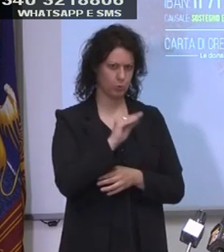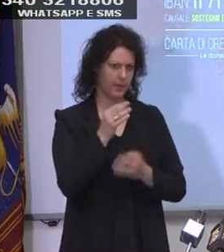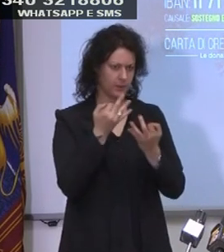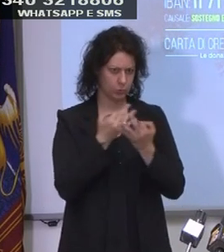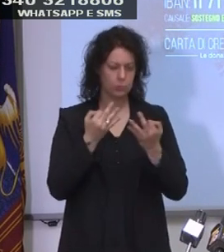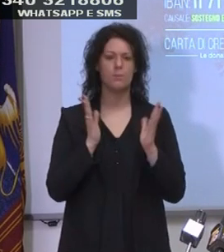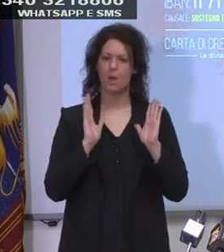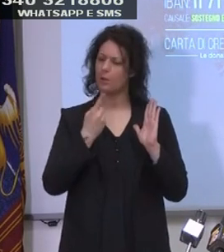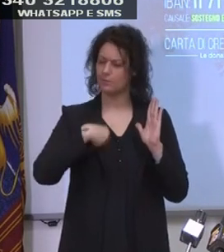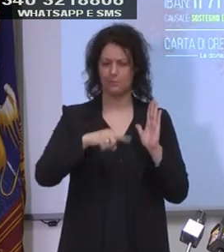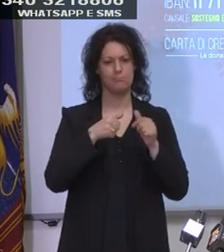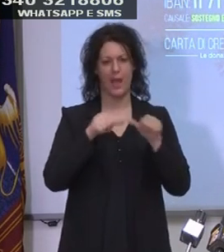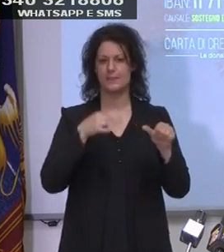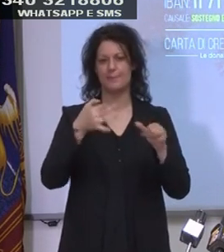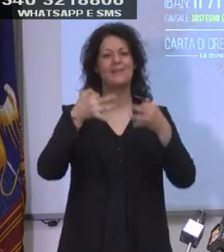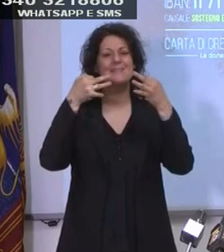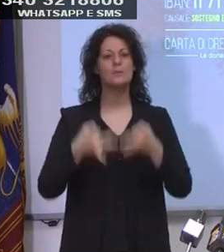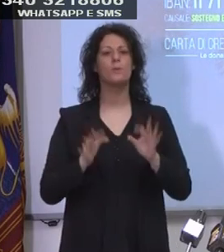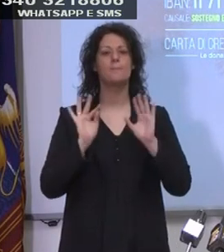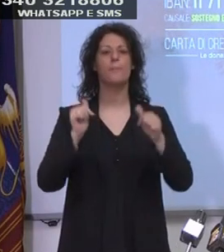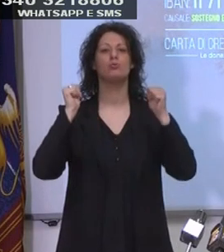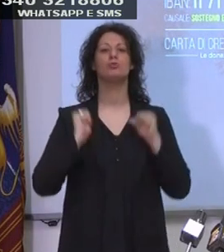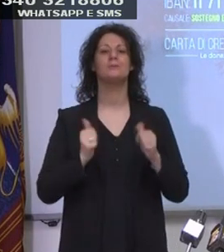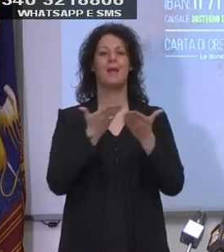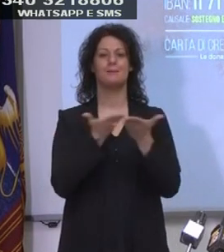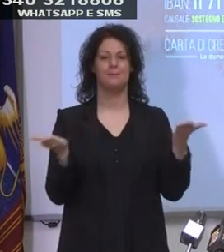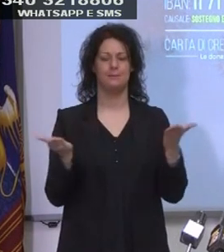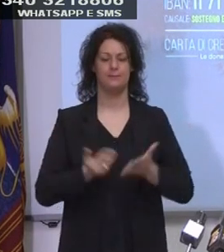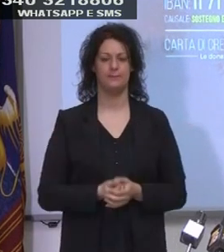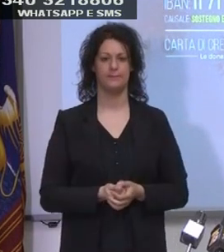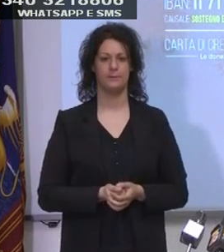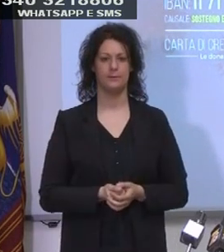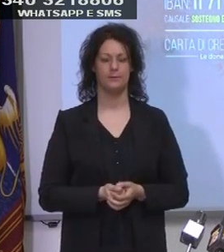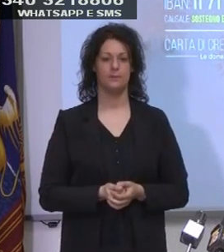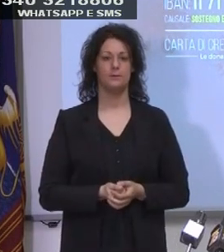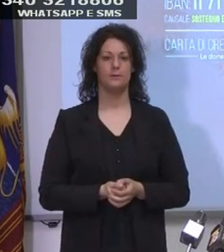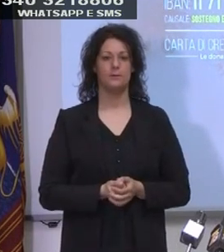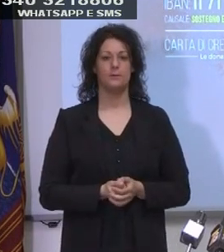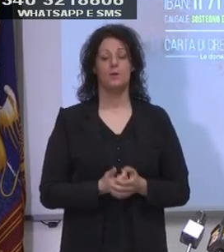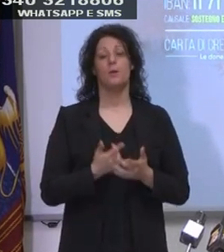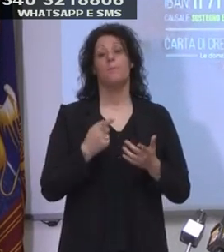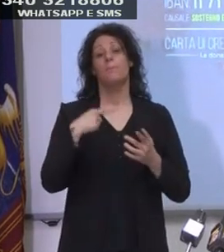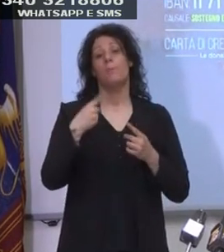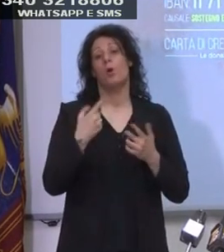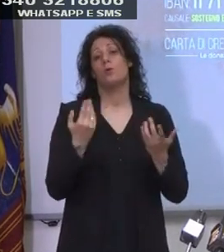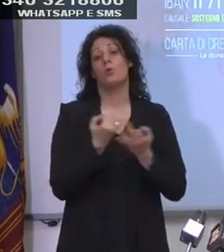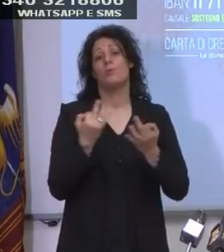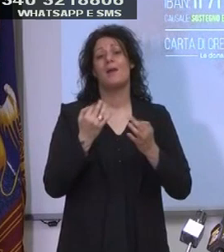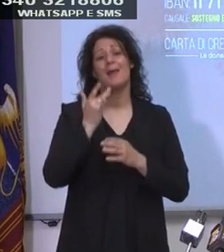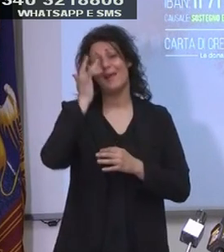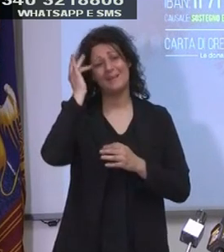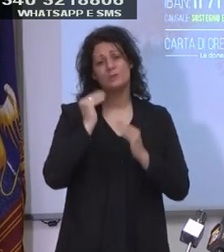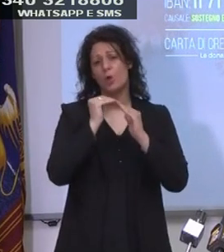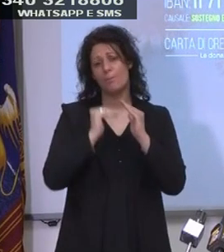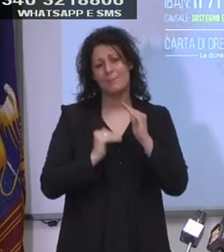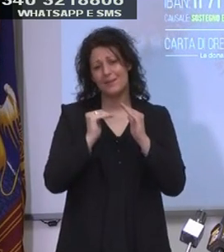cioè sicurezza dei cittadini. Dopodiché ognuno di noi decide, un minimo rischio c'è sempre, no? anche aprire le